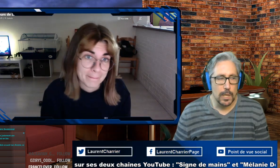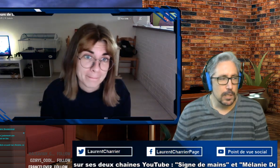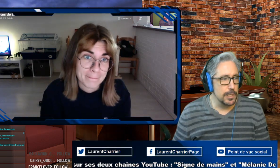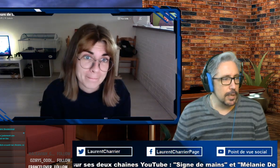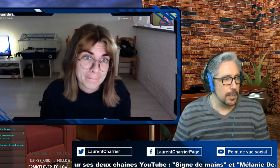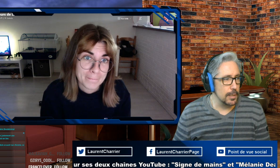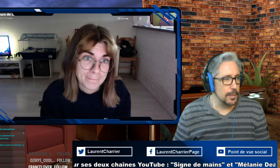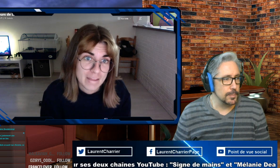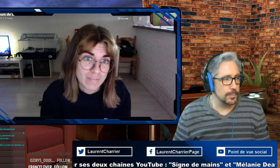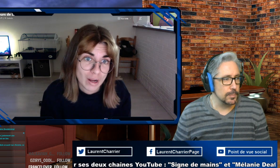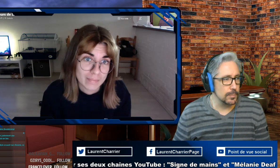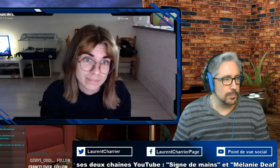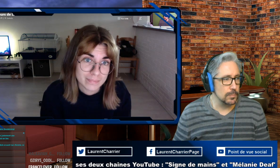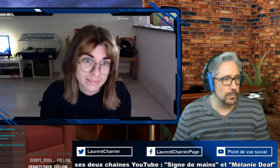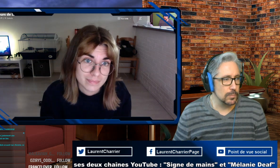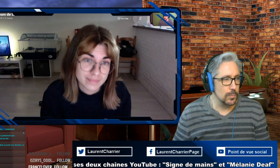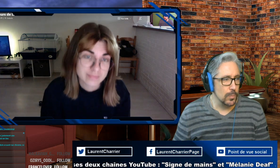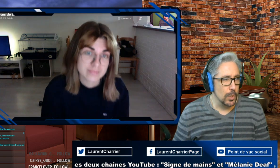Il y a...